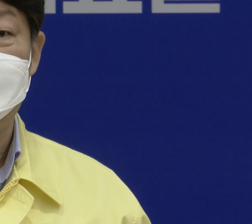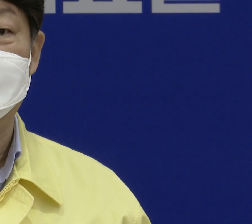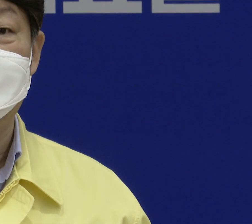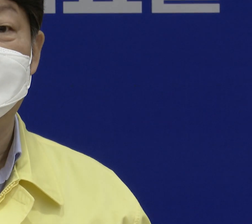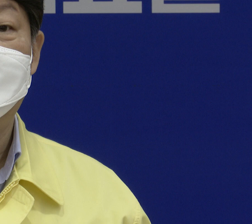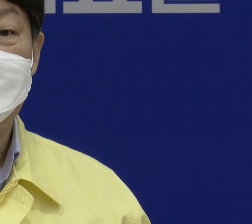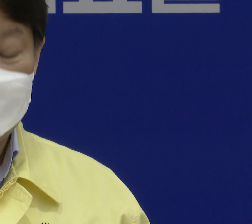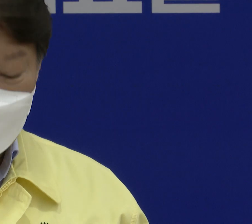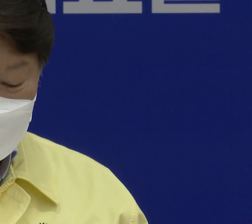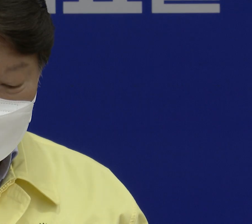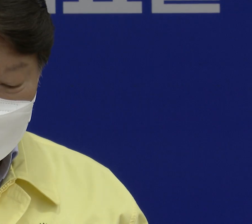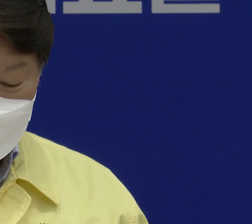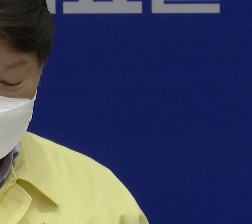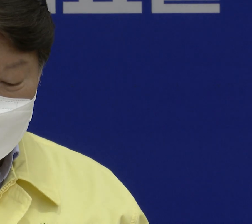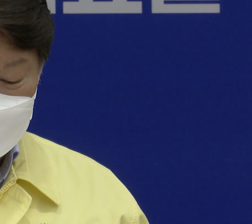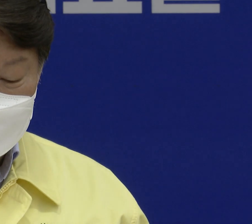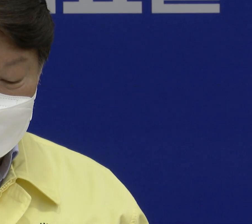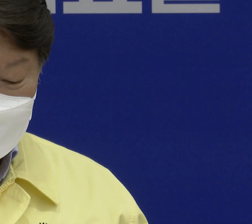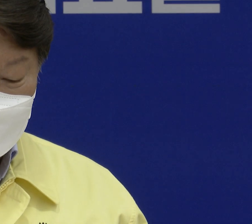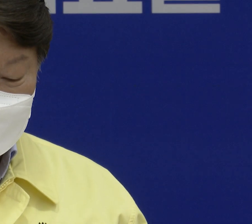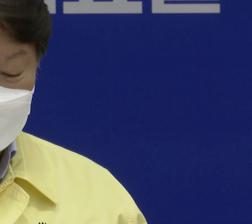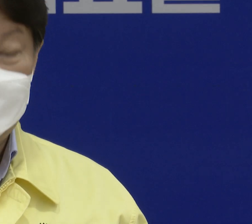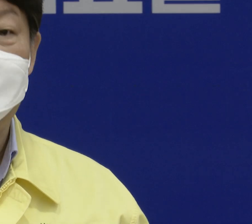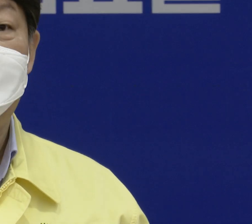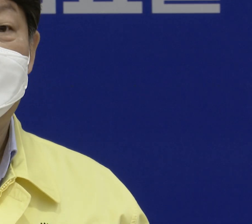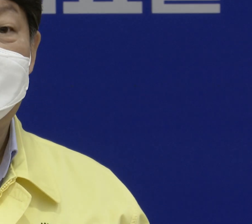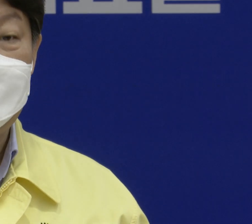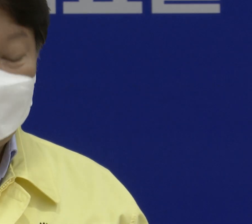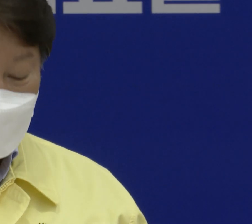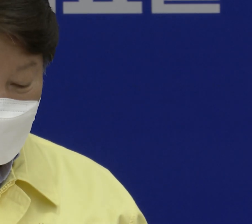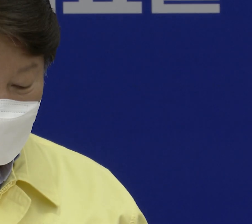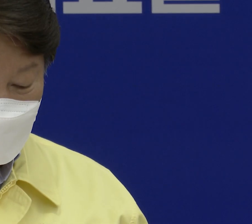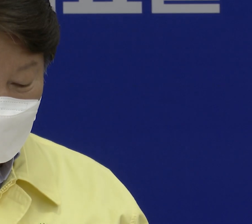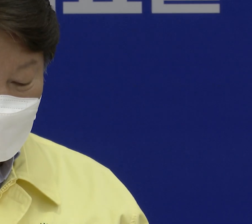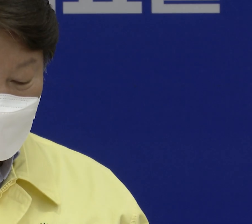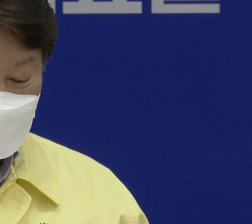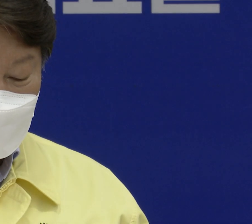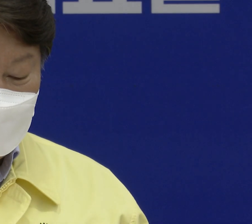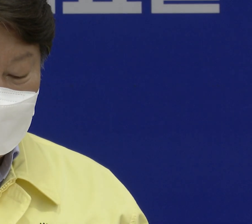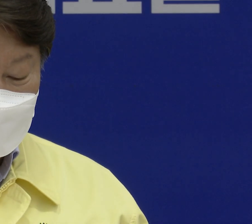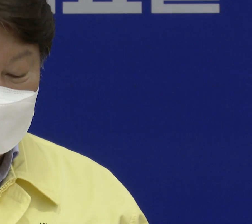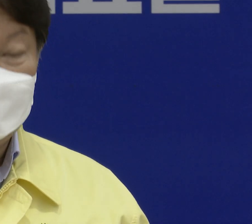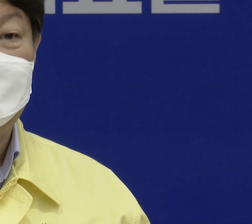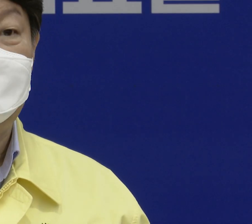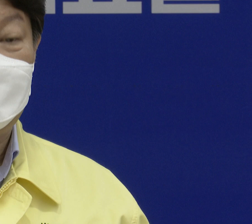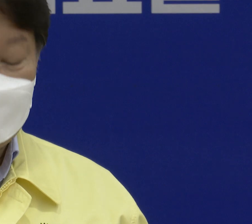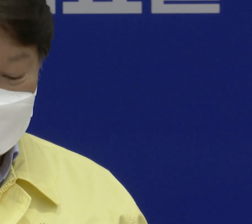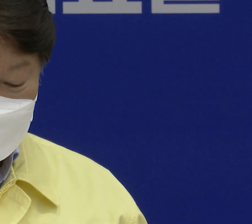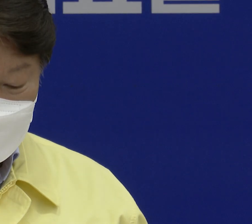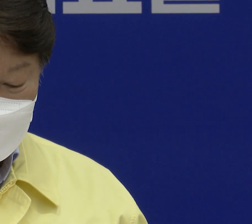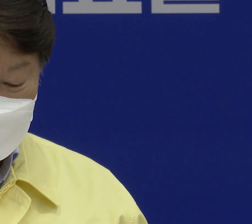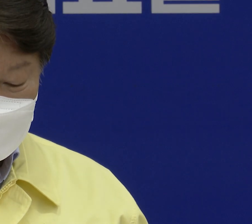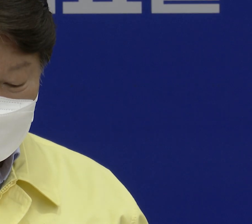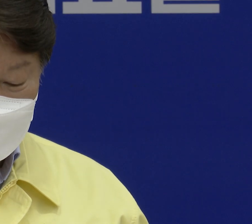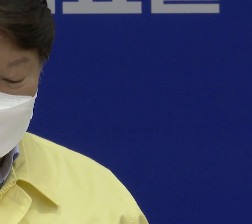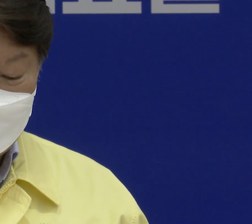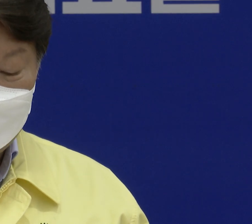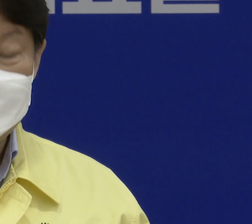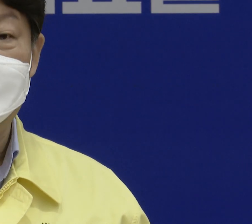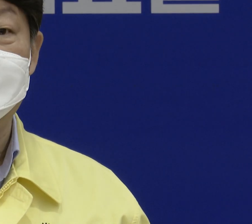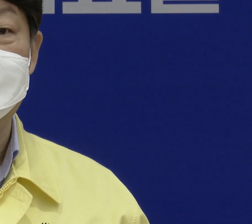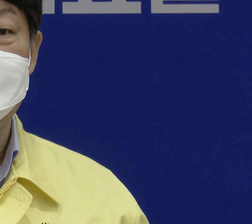노출될 수 있는 동전 노래방, 음식점, 카페, 보드게임 방 등을 이용하였으며